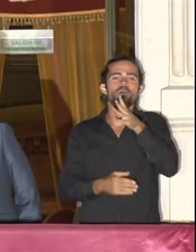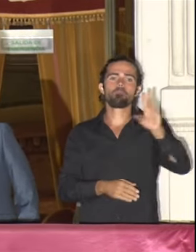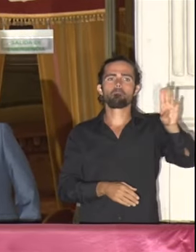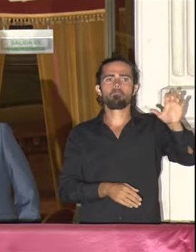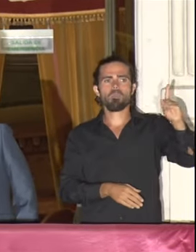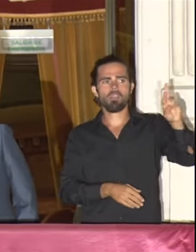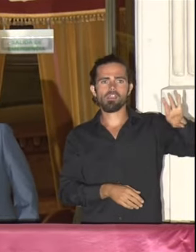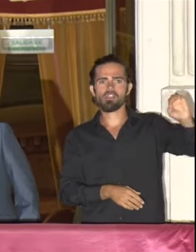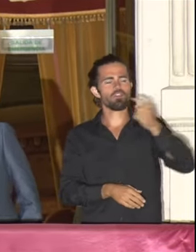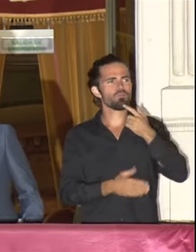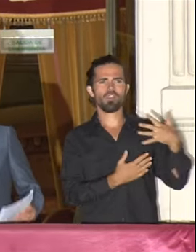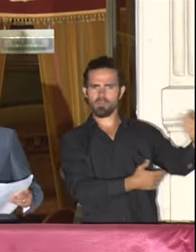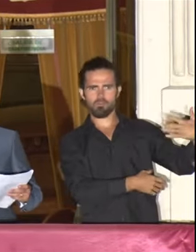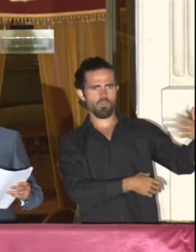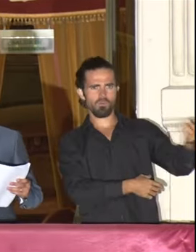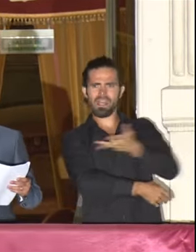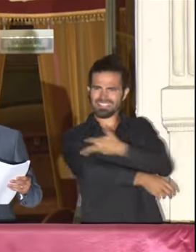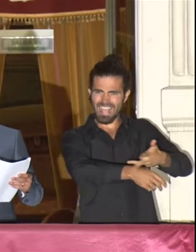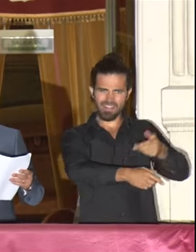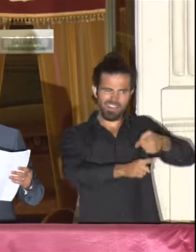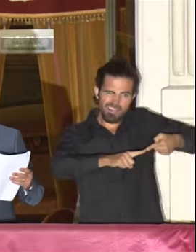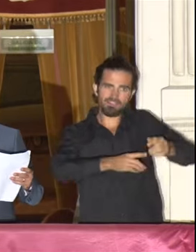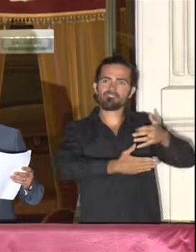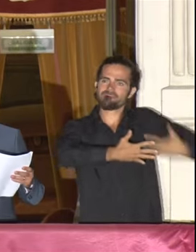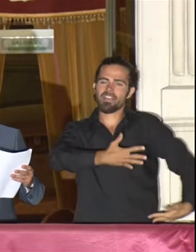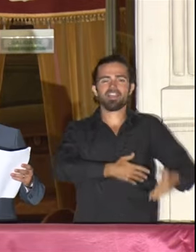preocupes, que la sangre no va a llegar al río.